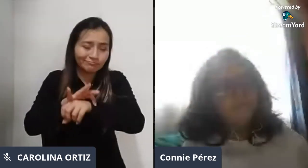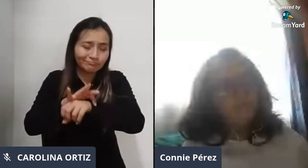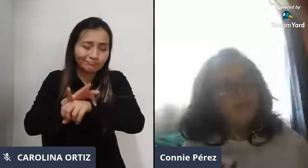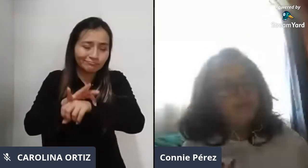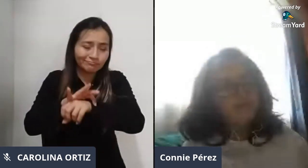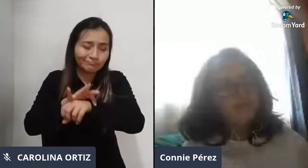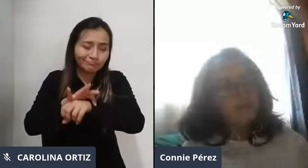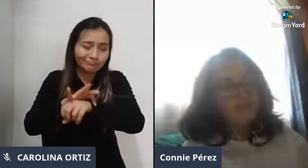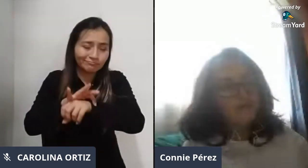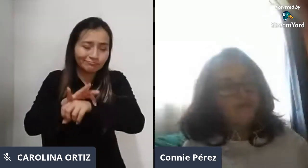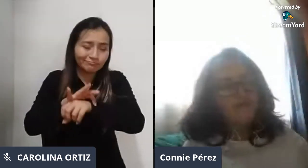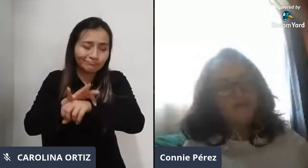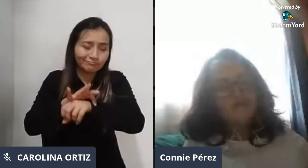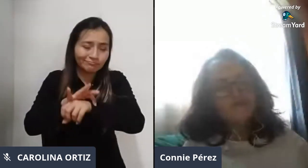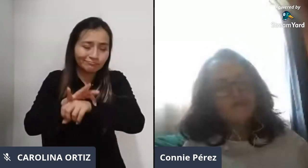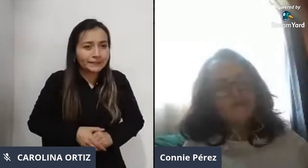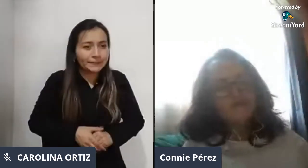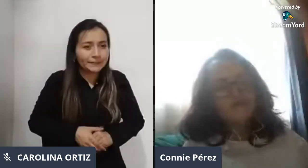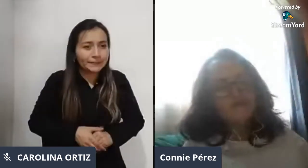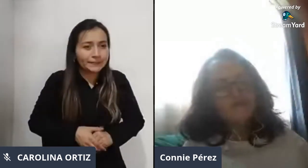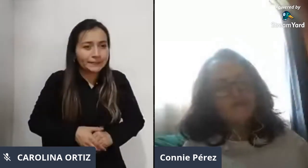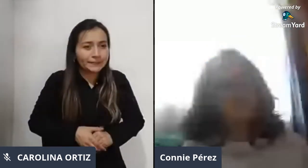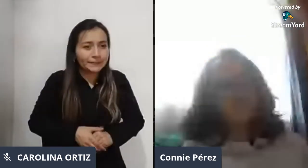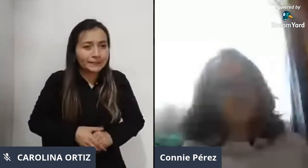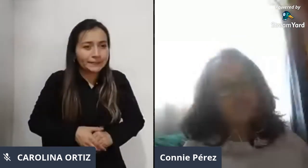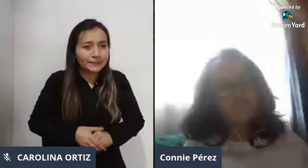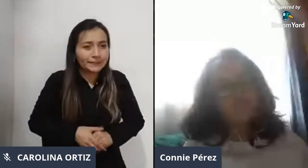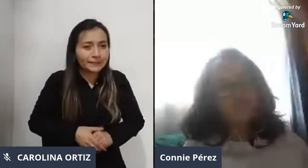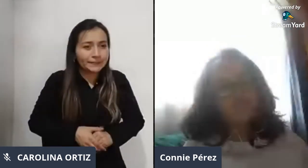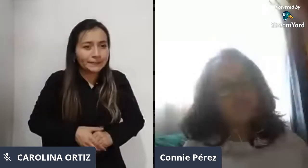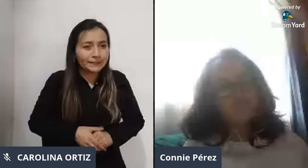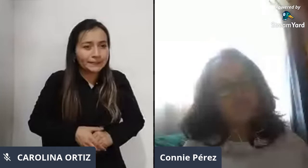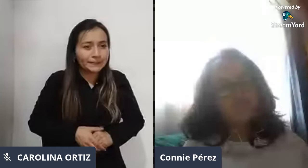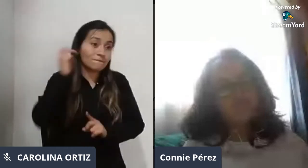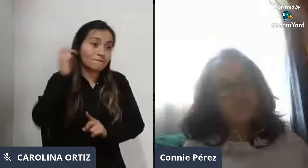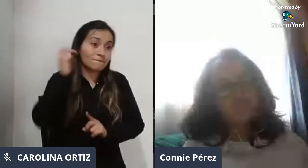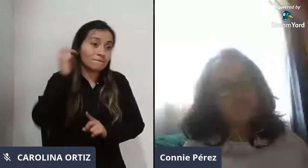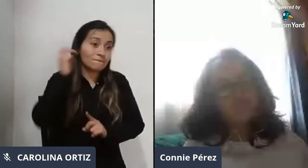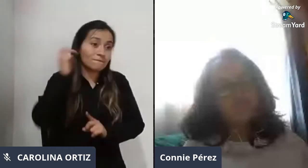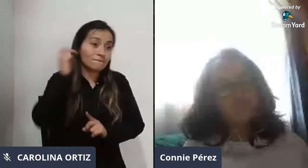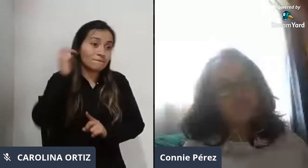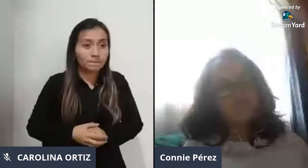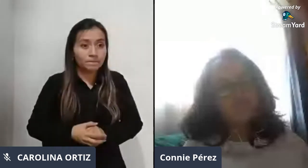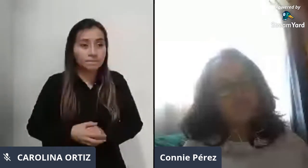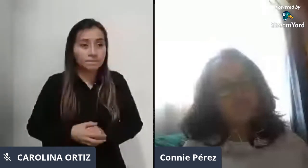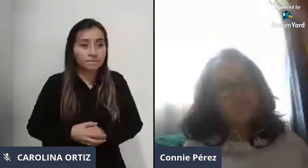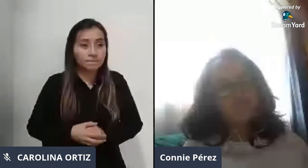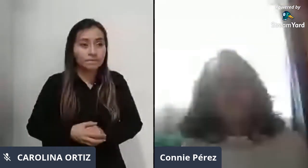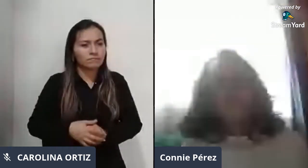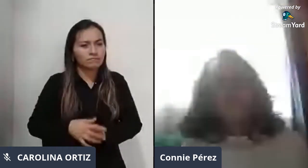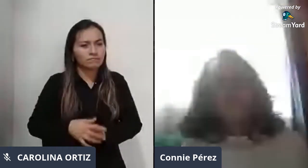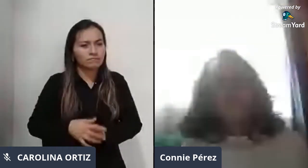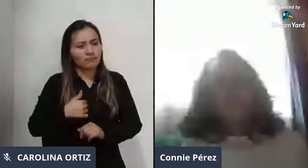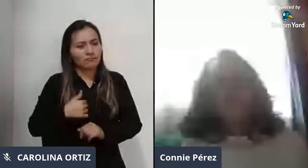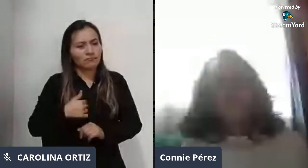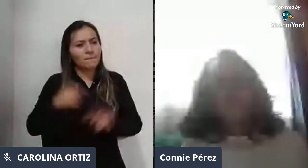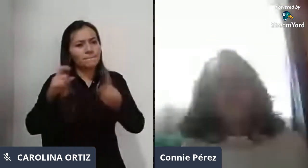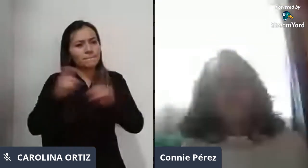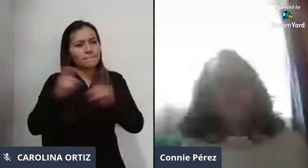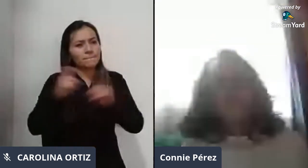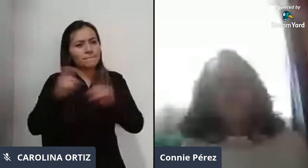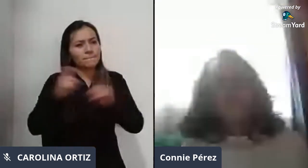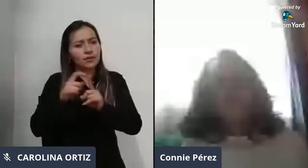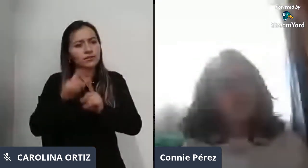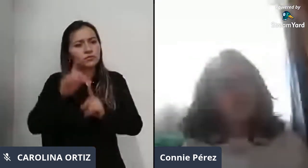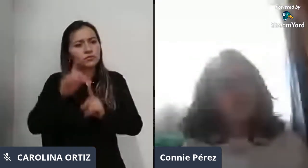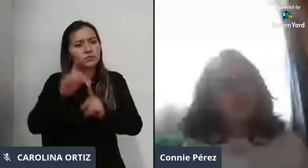Desde ahí también me asumo como feminista cuestionando la palabra sororidad, porque yo siento